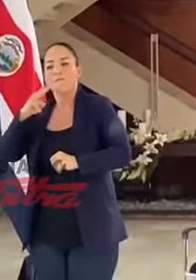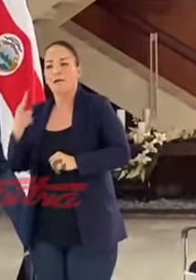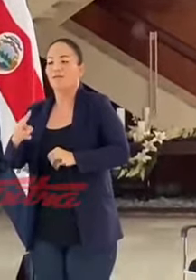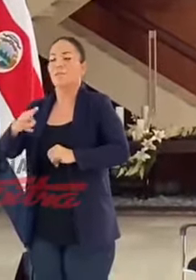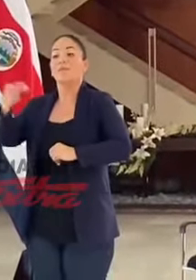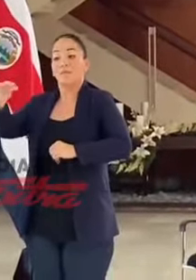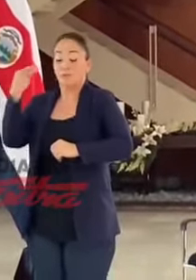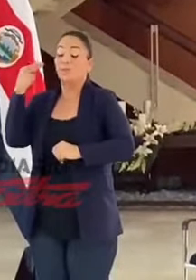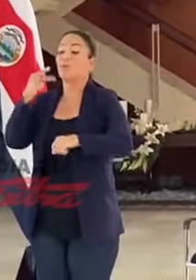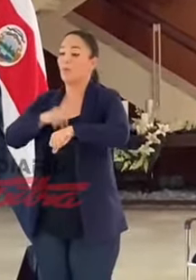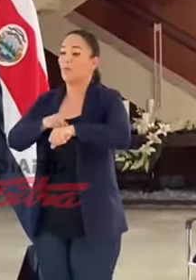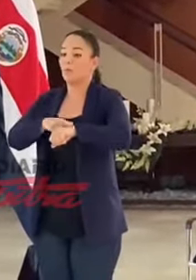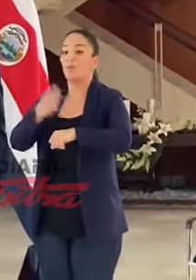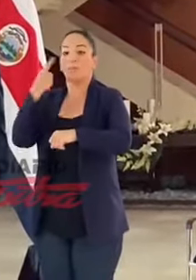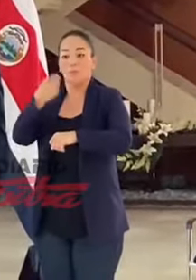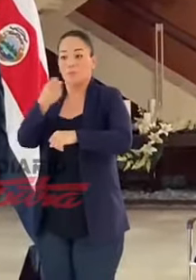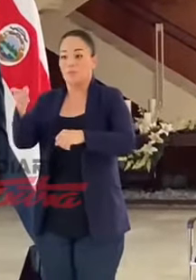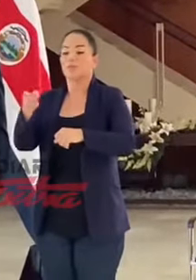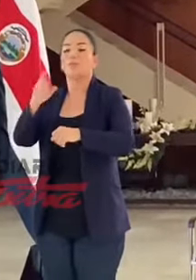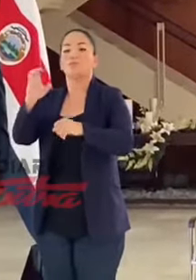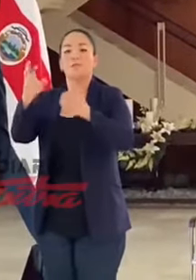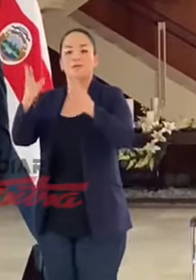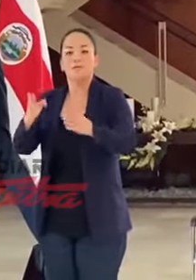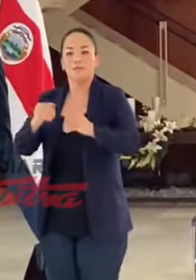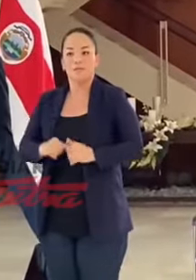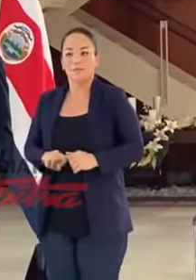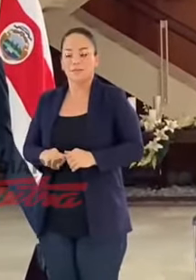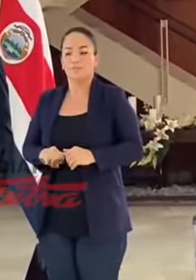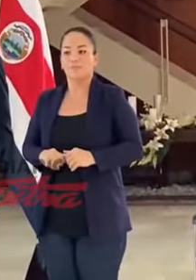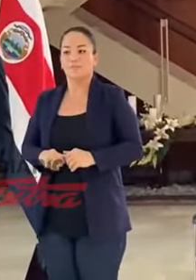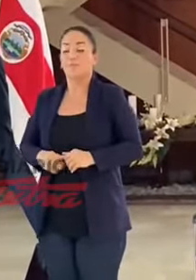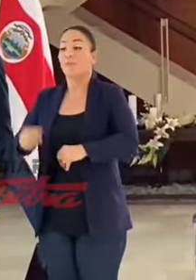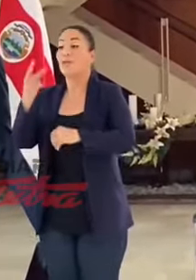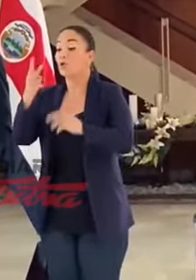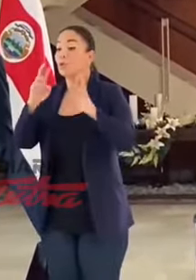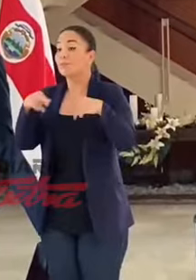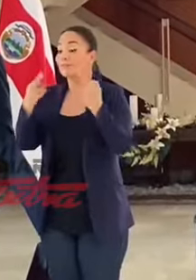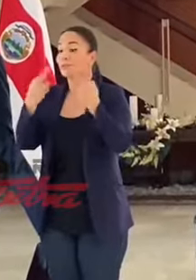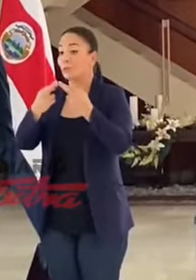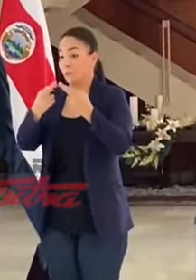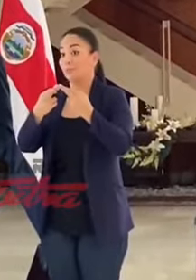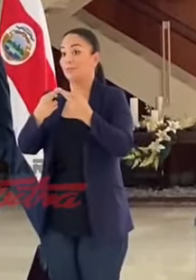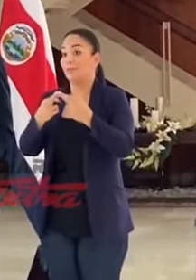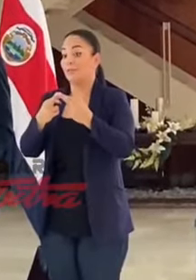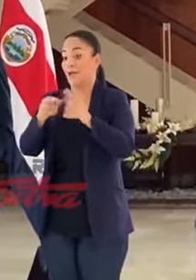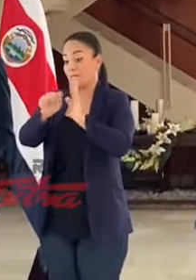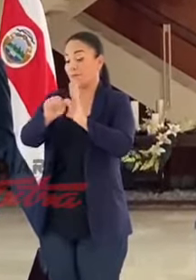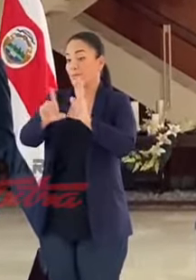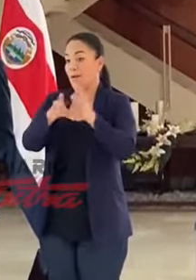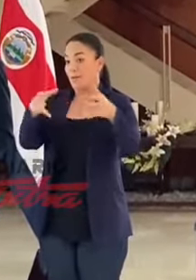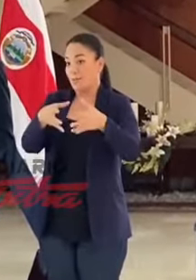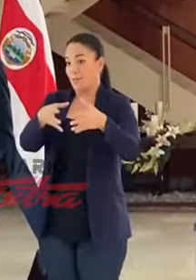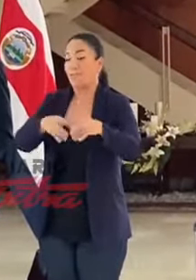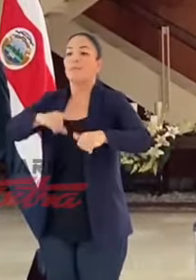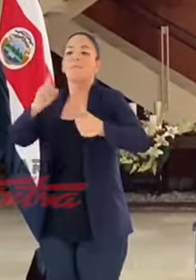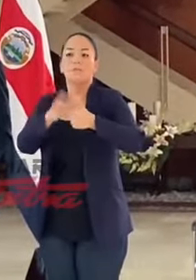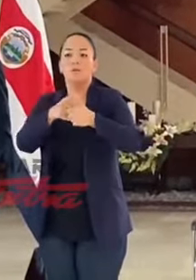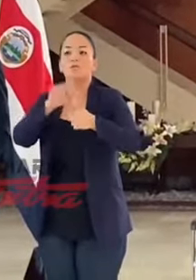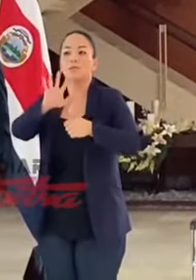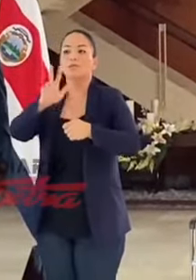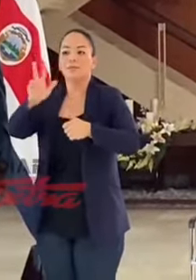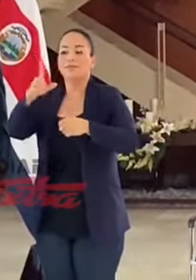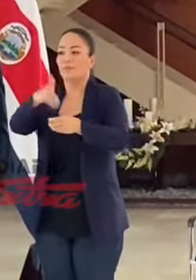verdaderamente histórico, compatriotas, que fue que en dos sesiones del Congreso, primero